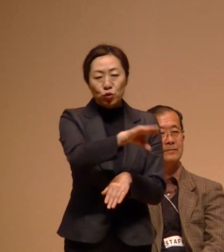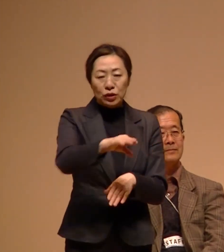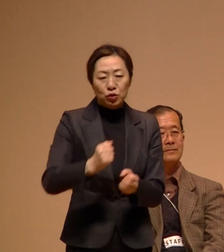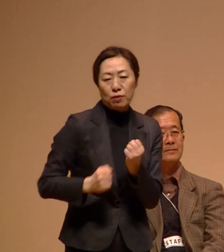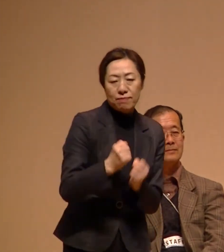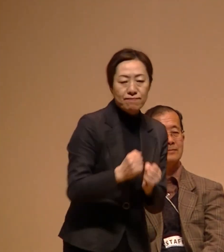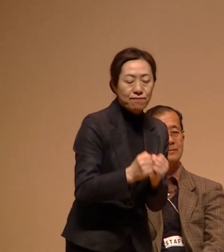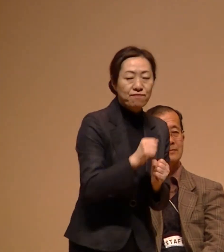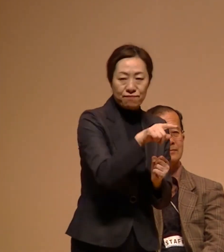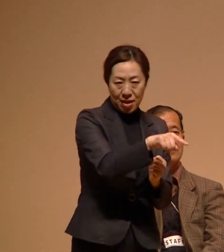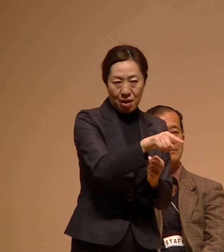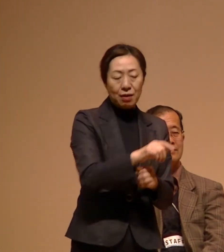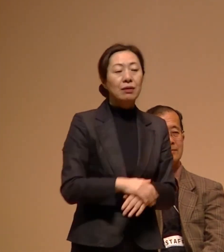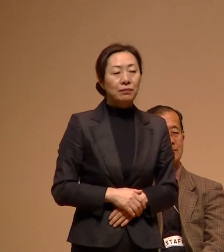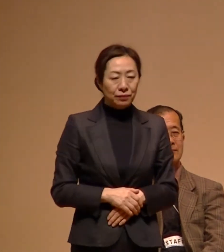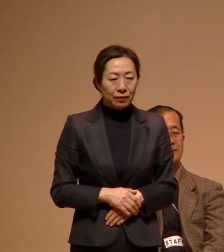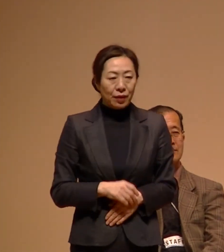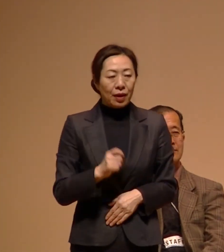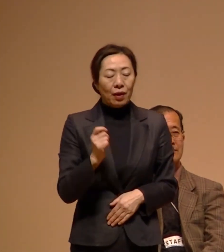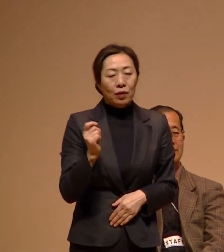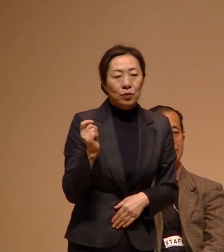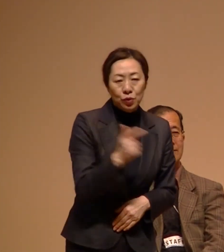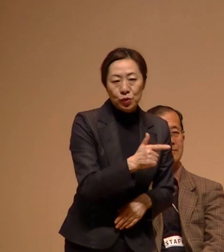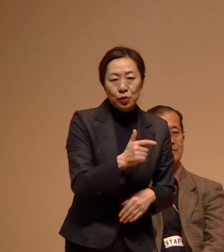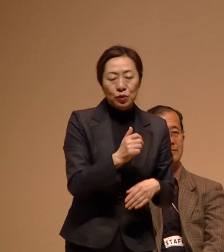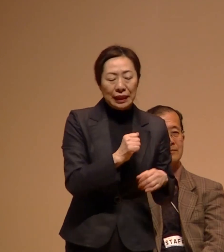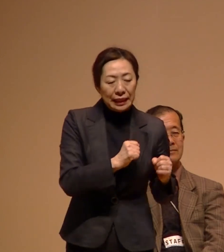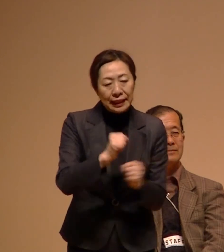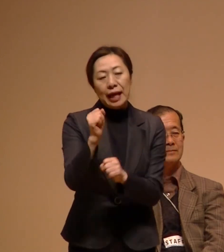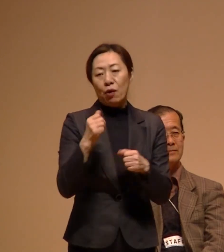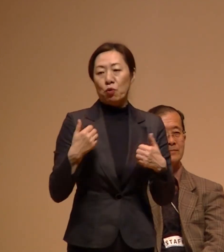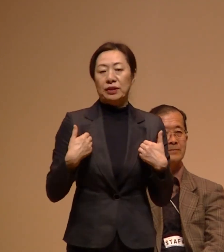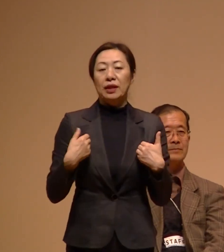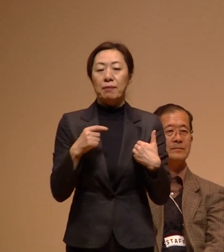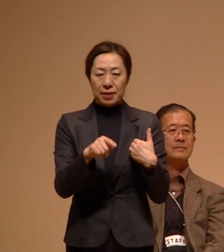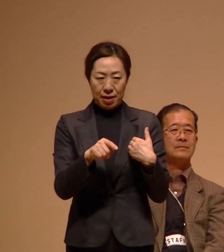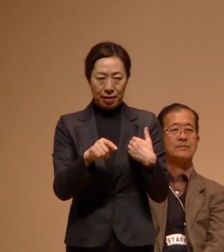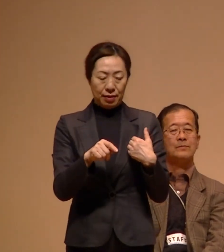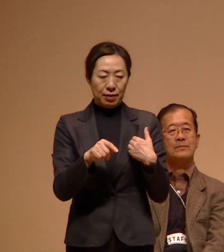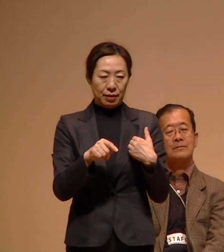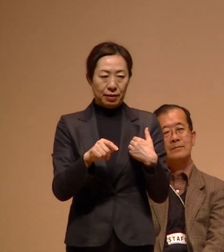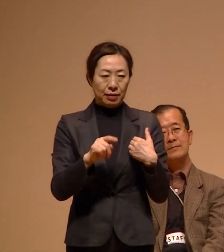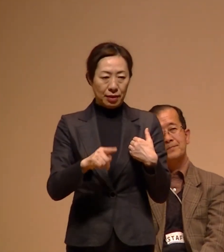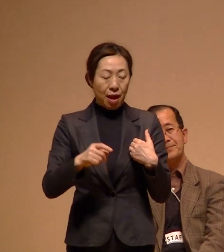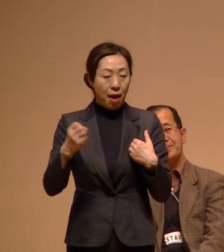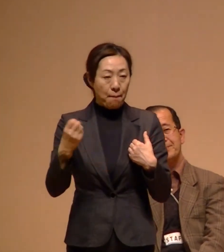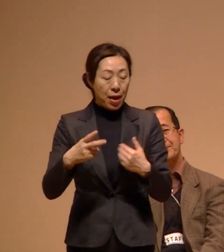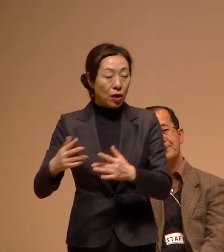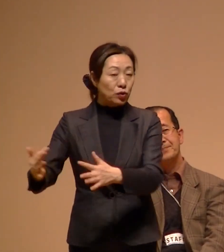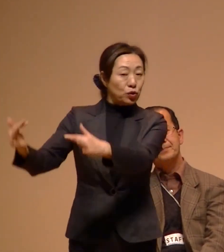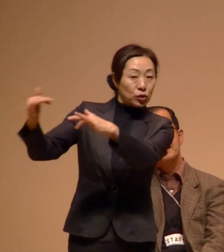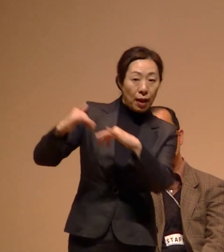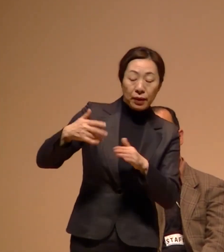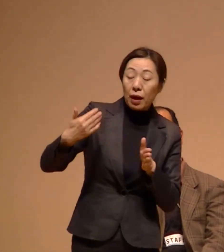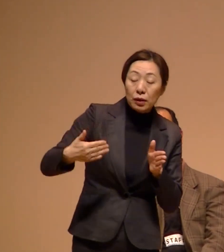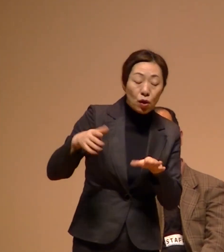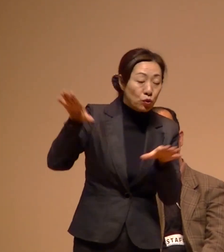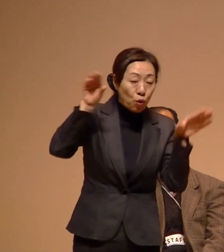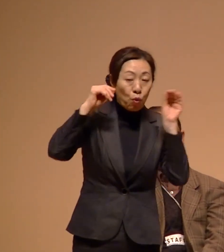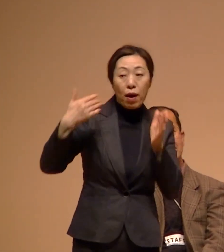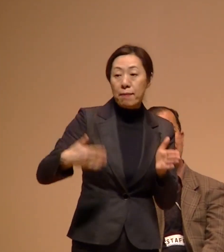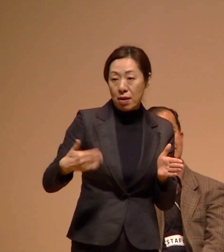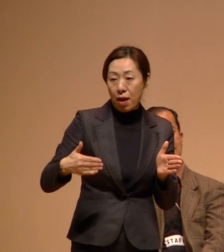。すぐにもうこれは避難をしないといけない、まだ津波の情報はないんでありましたけ